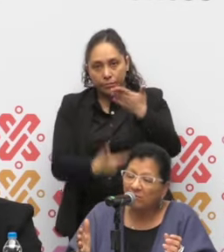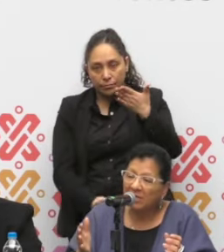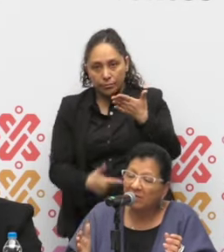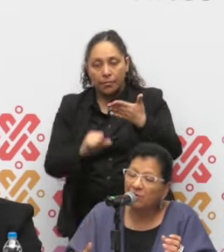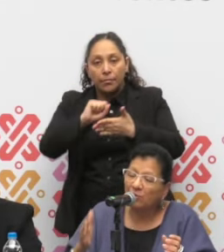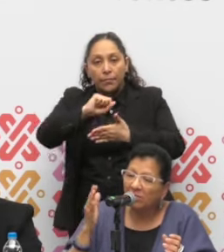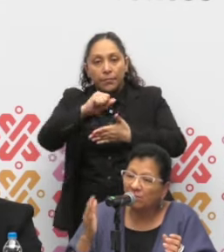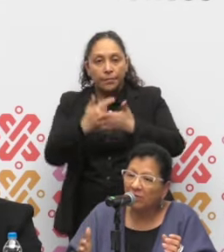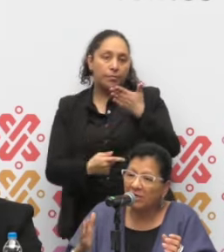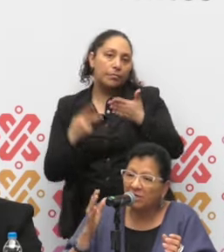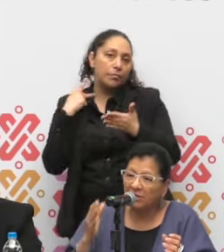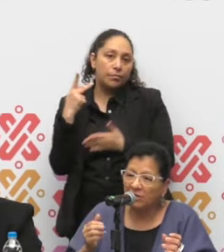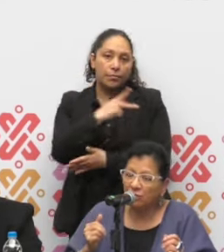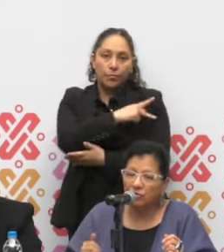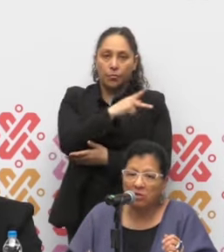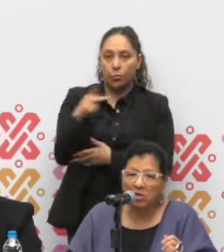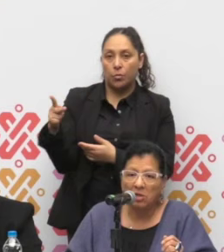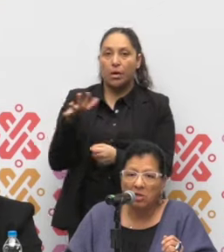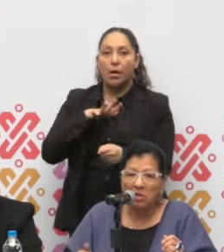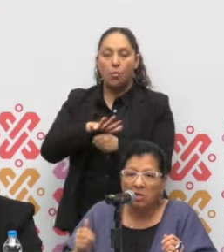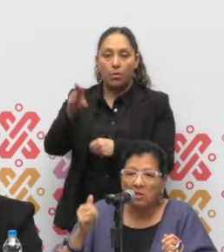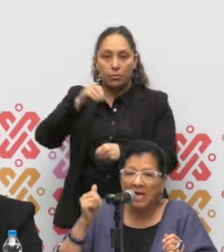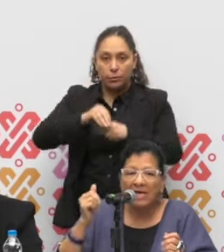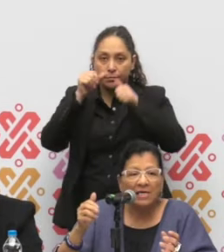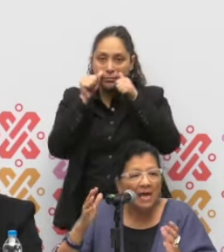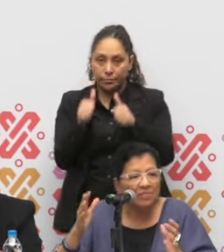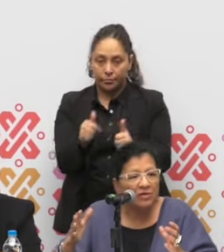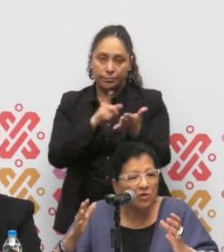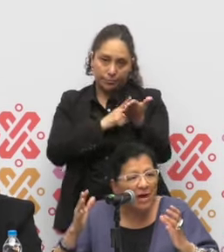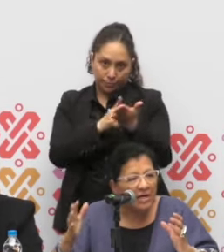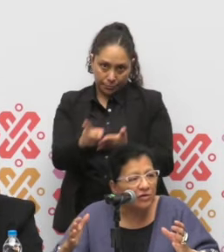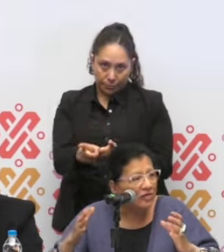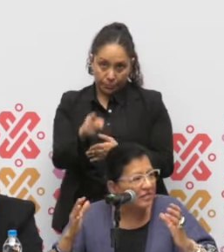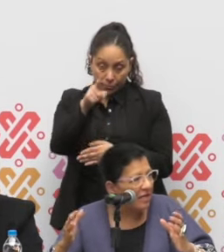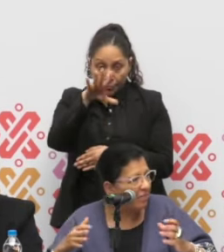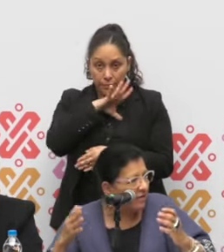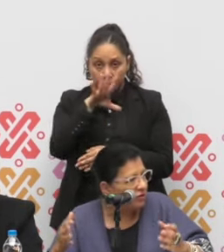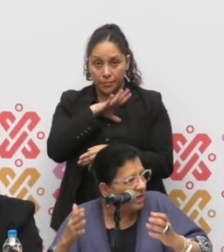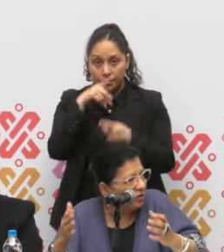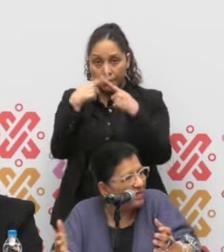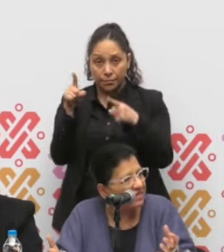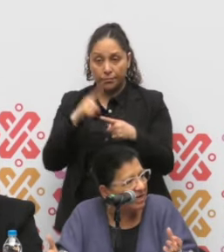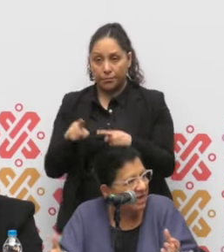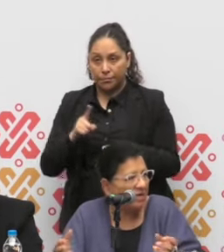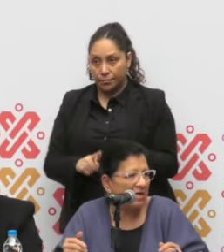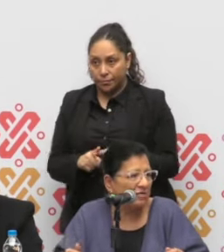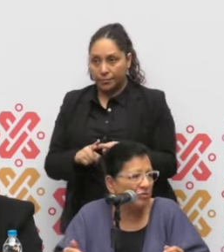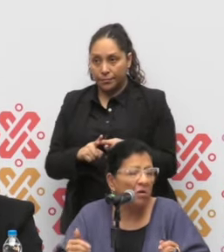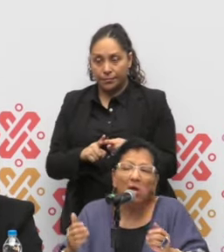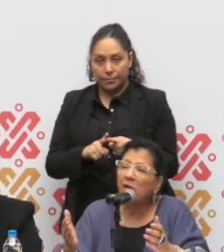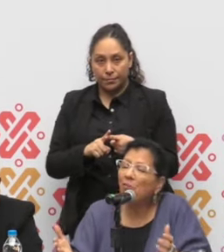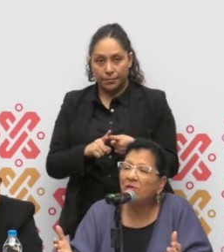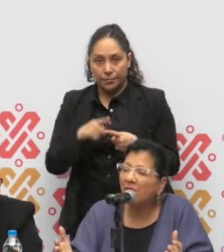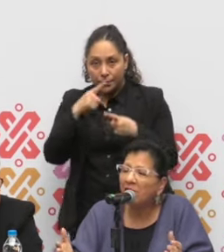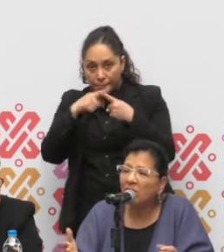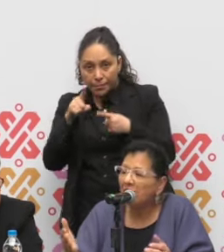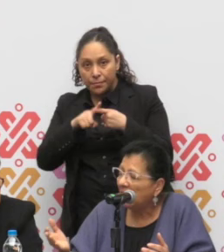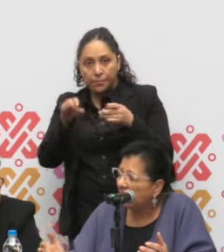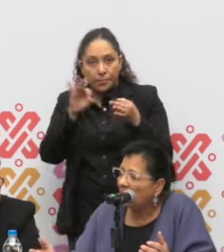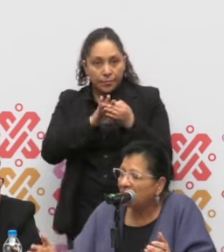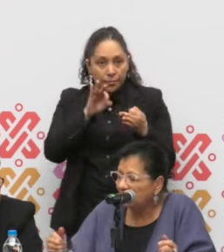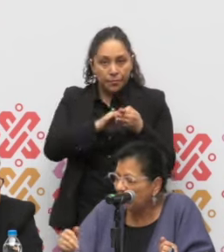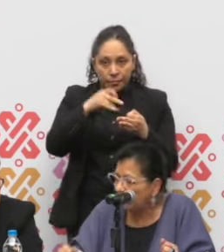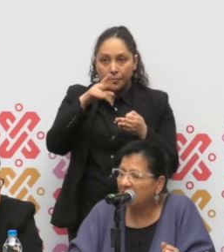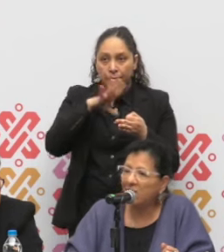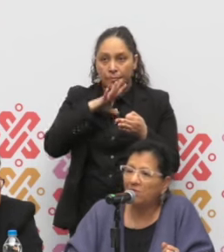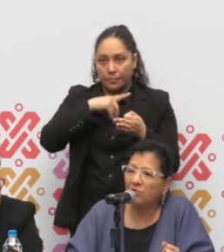políticas públicas con enfoque de derechos. Y aquí ya ha habido varios acercamientos que nos acercan a eso. Lo primero,